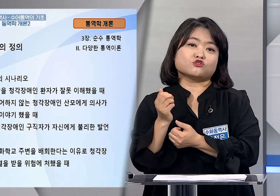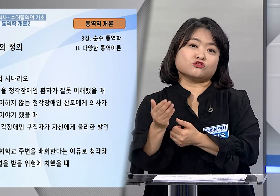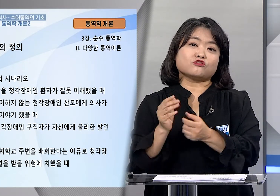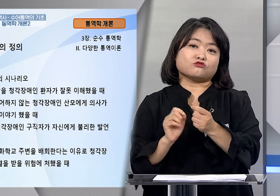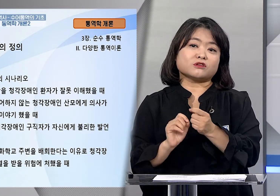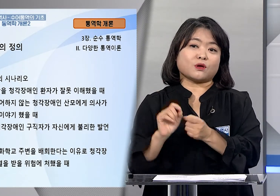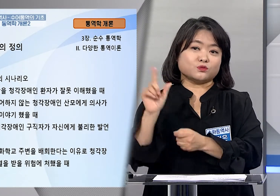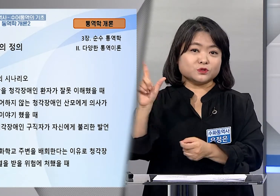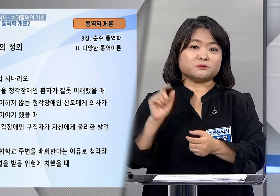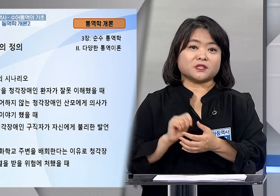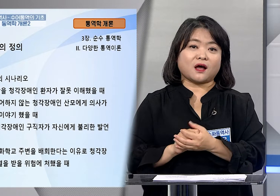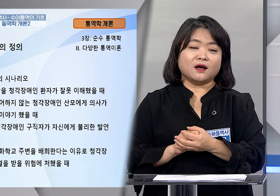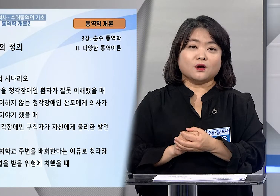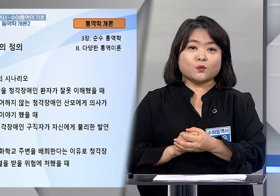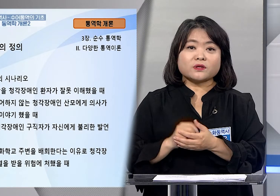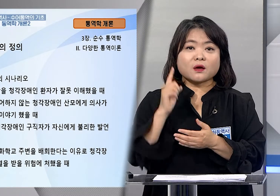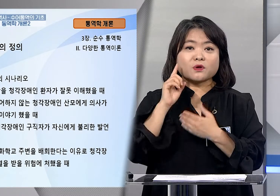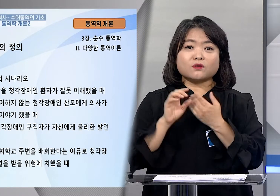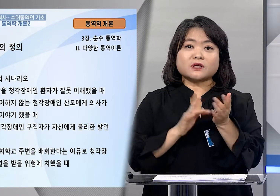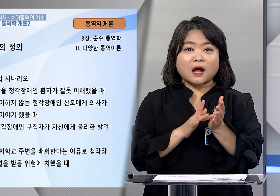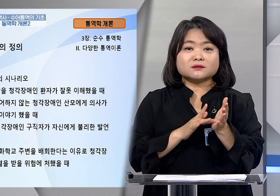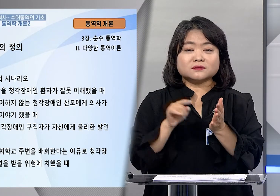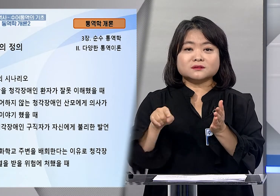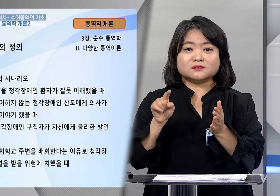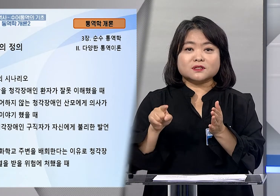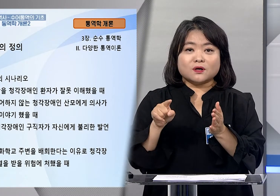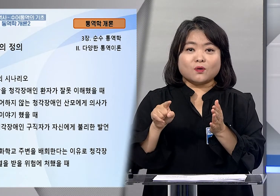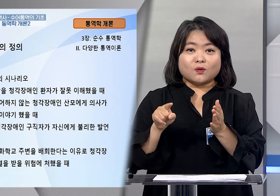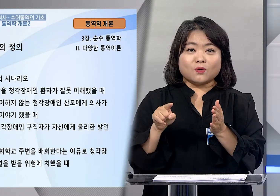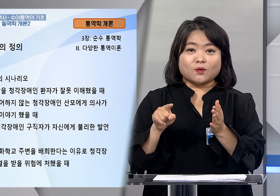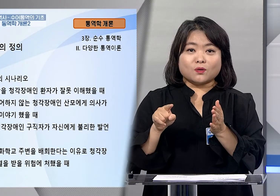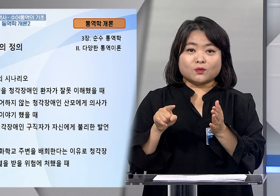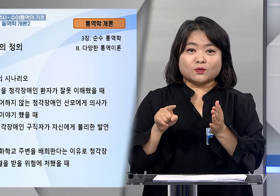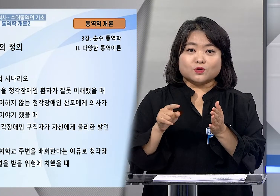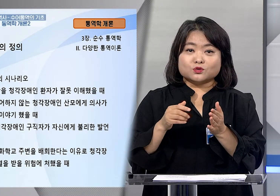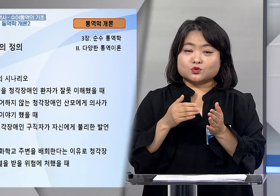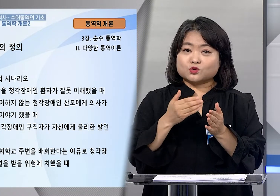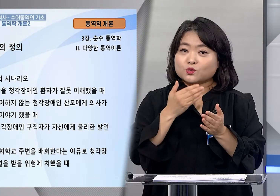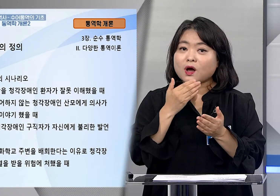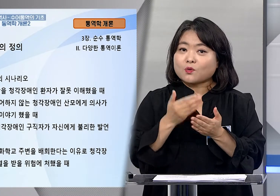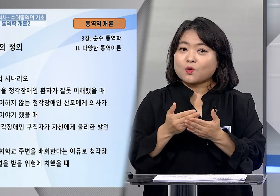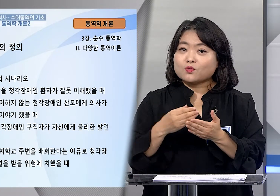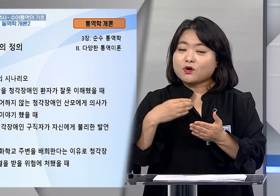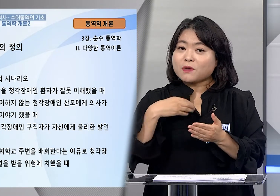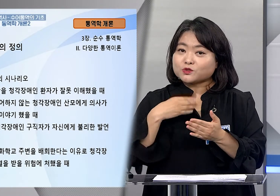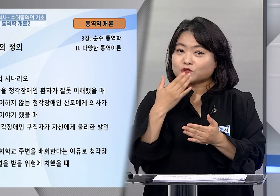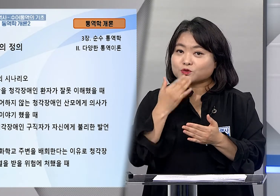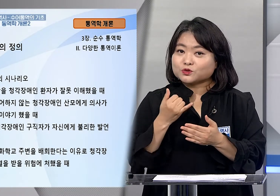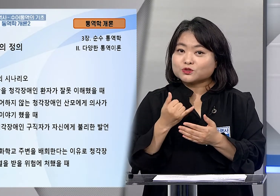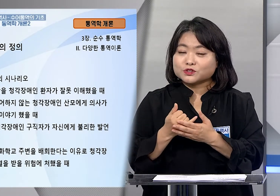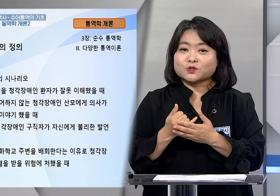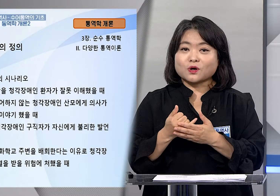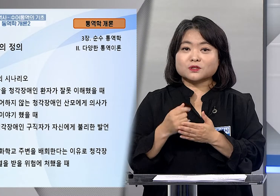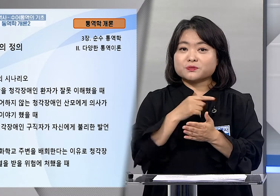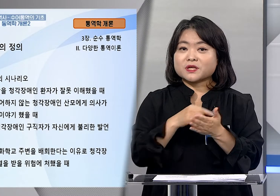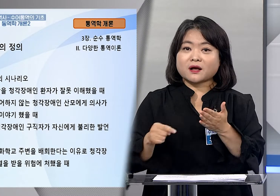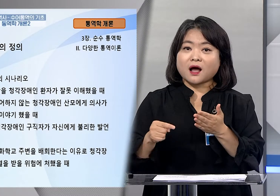주는 경우가 대부분입니다. 왜냐하면 약은 중요하고 위험할 수 있고, 그 피해가